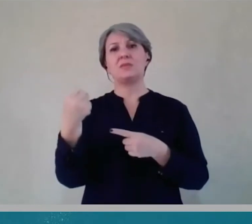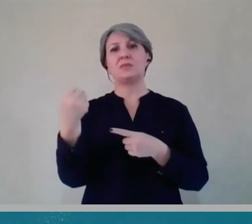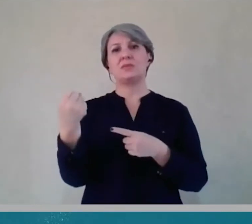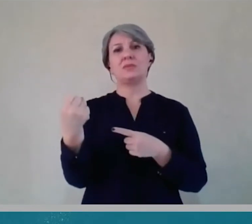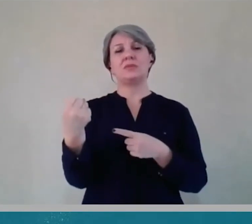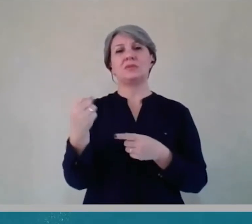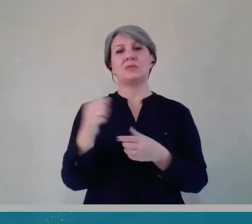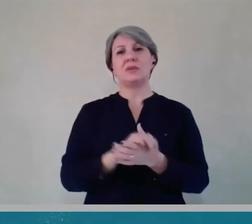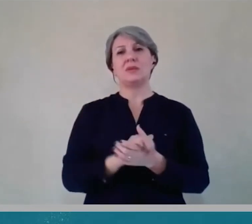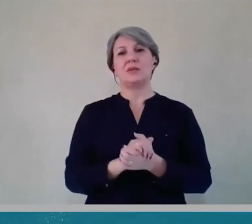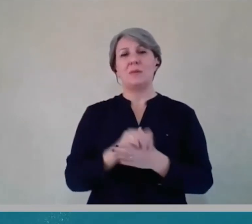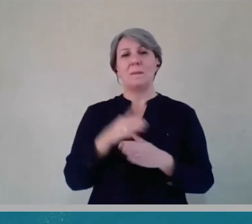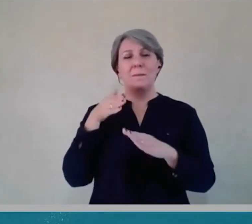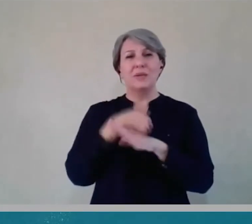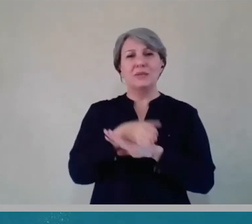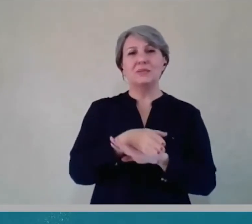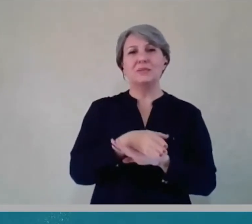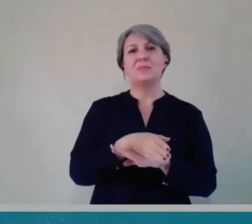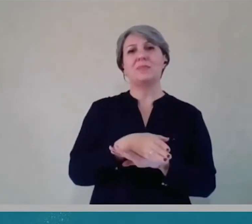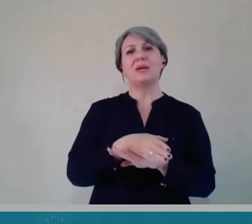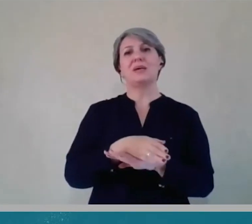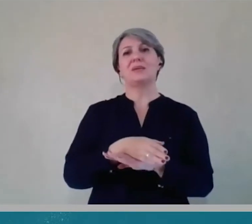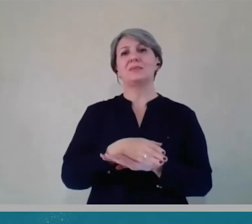Anticristo e seus seguidores. Versículo